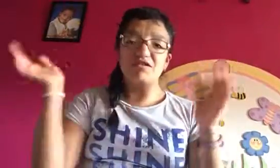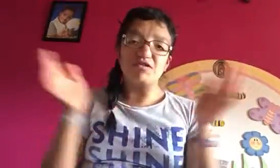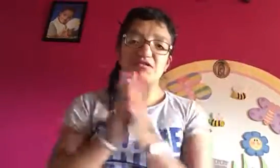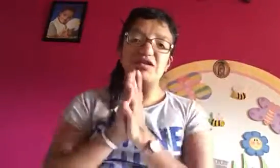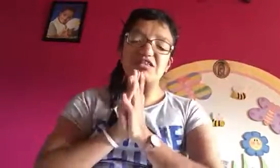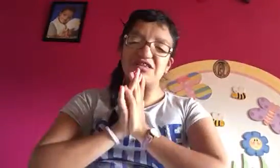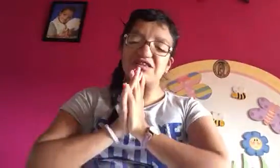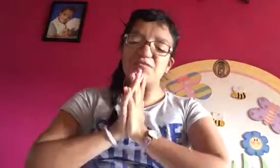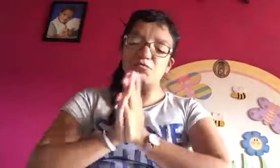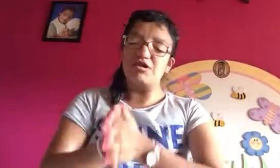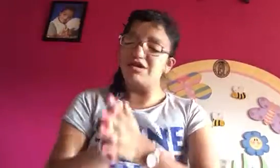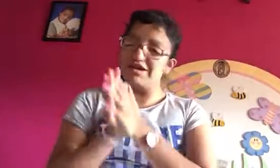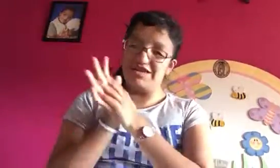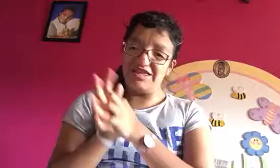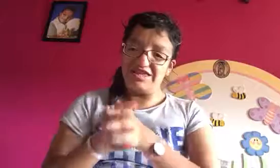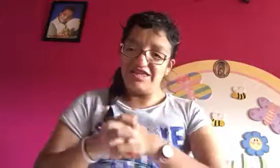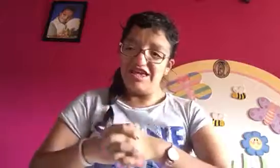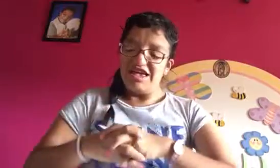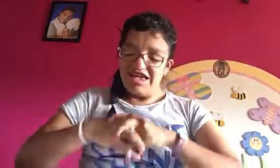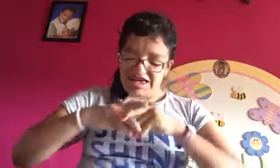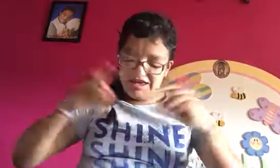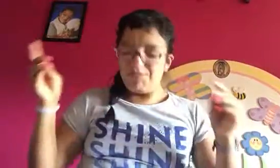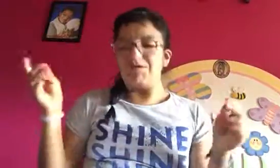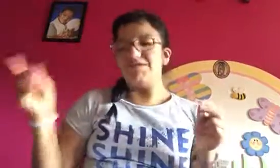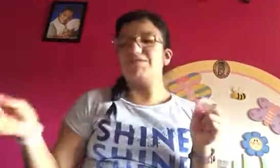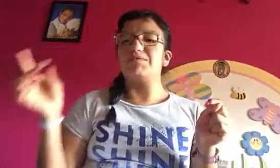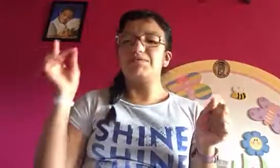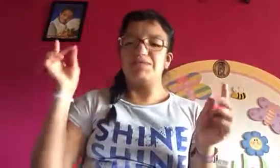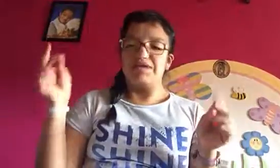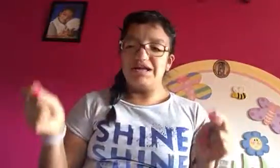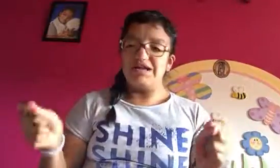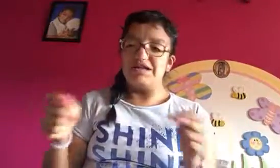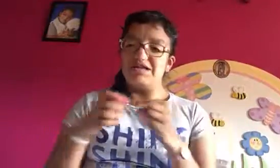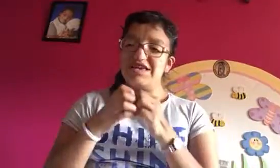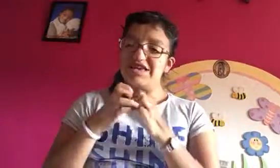eso. Entonces, muchas gracias. Y pues, bueno, vamos a empezar. Y